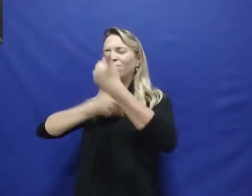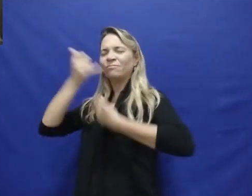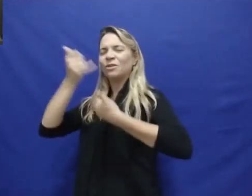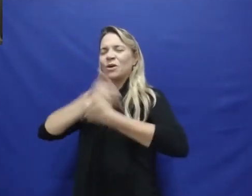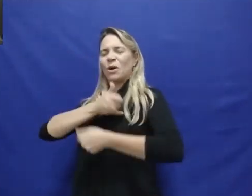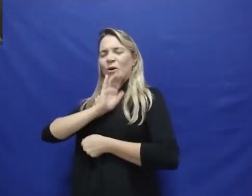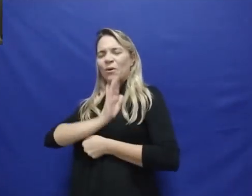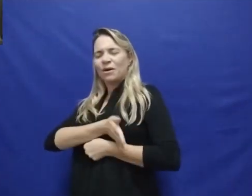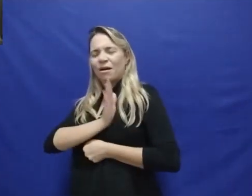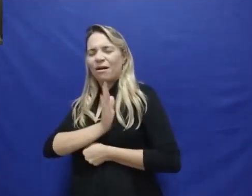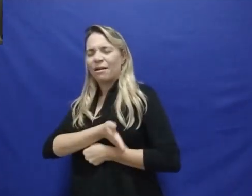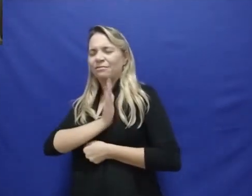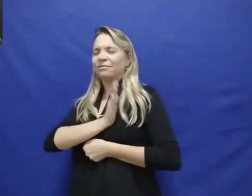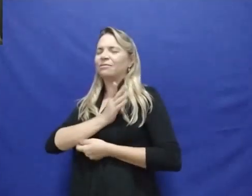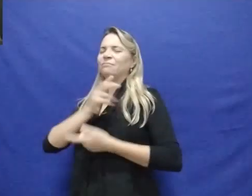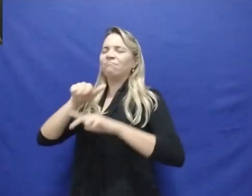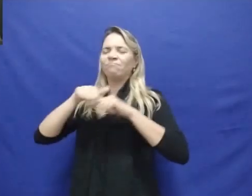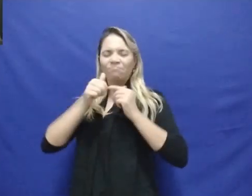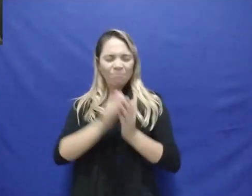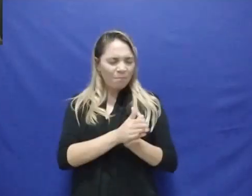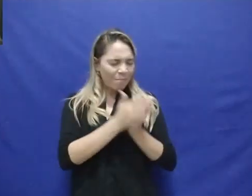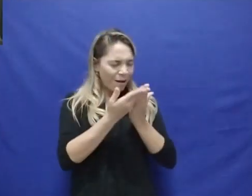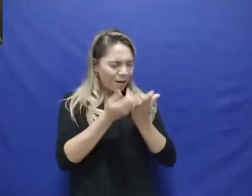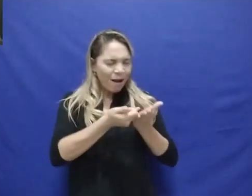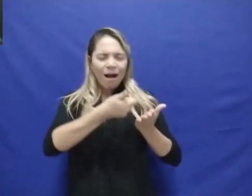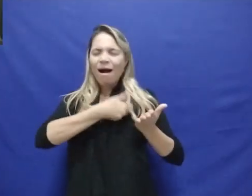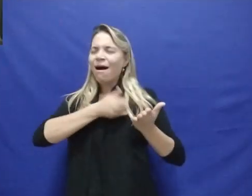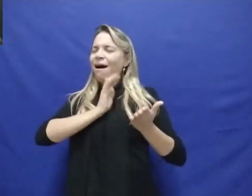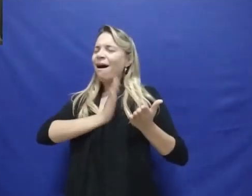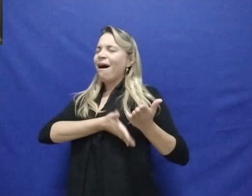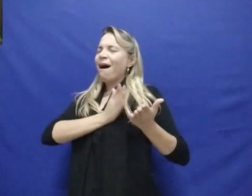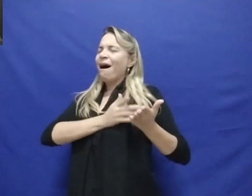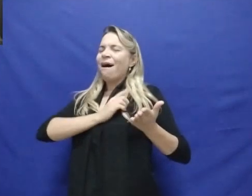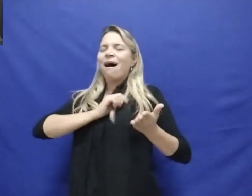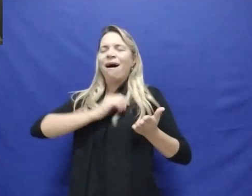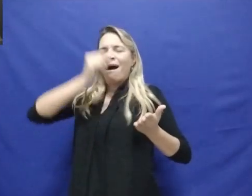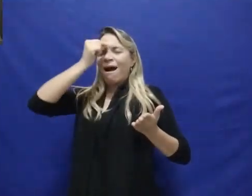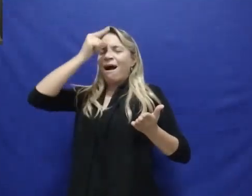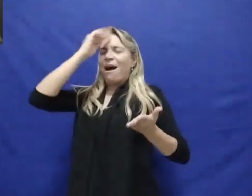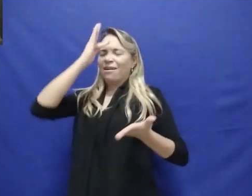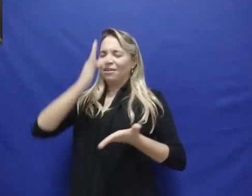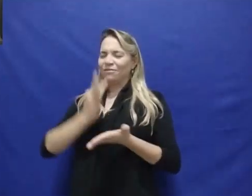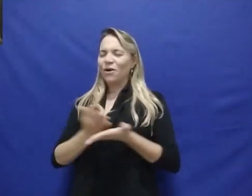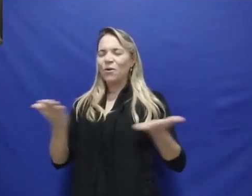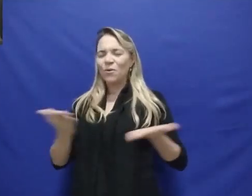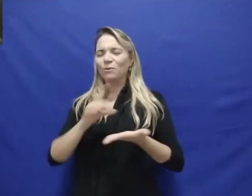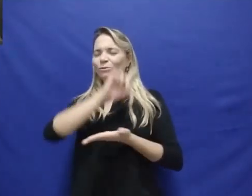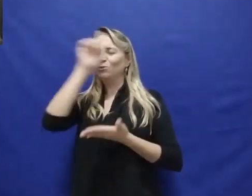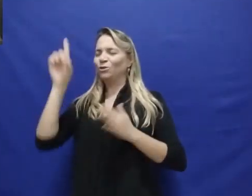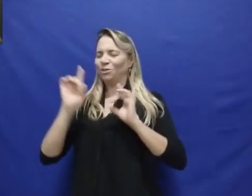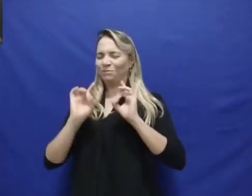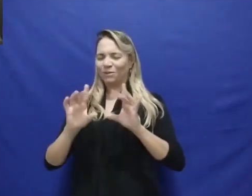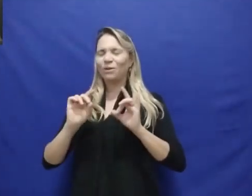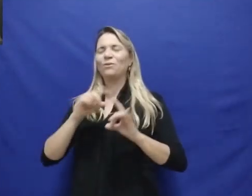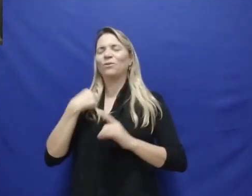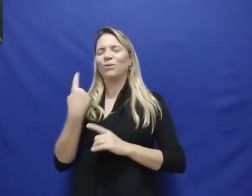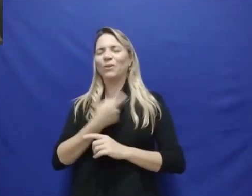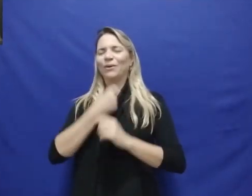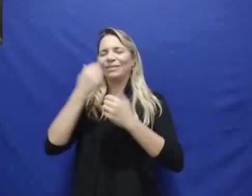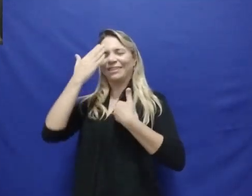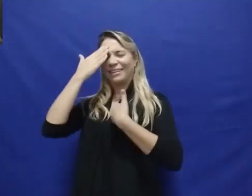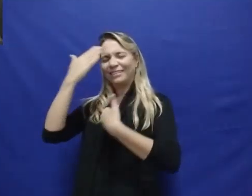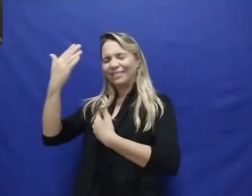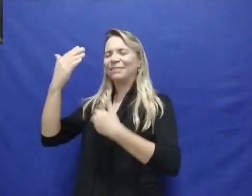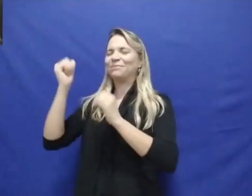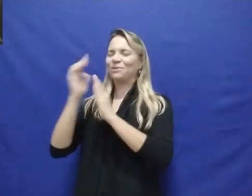corações pela palavra que será pregada nesse dia. Nós te agradecemos, te louvamos e fazemos isso no nome